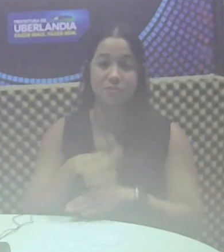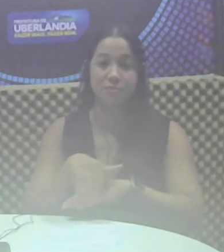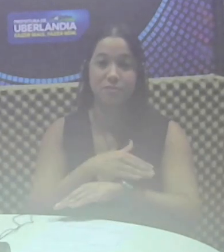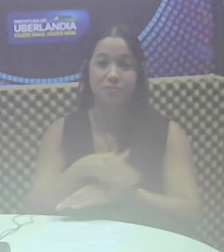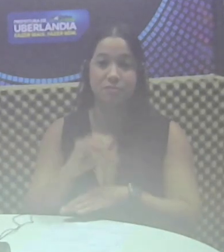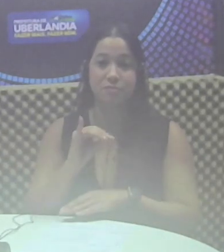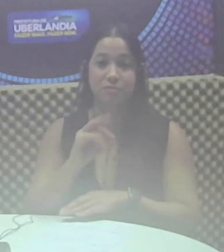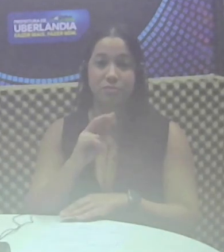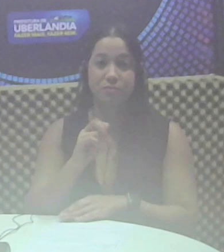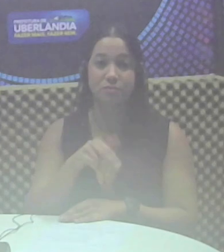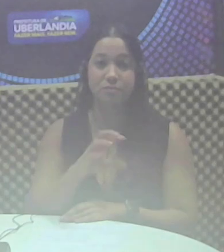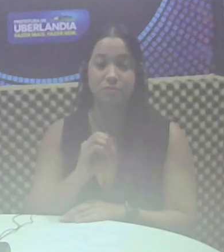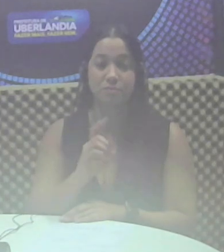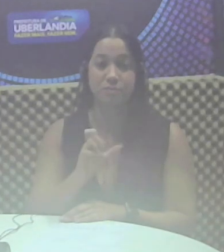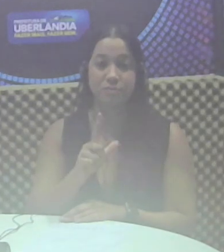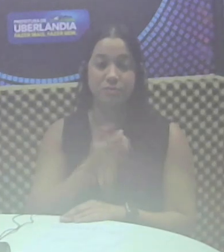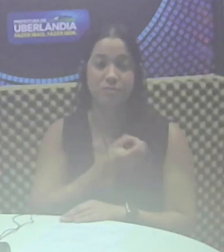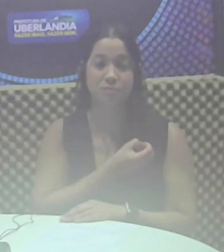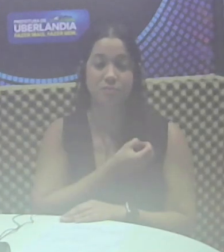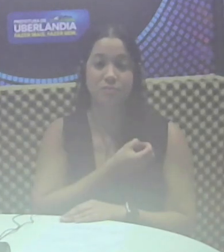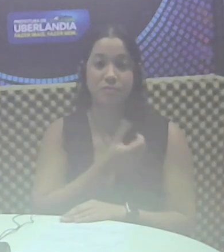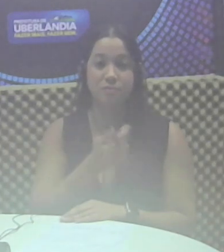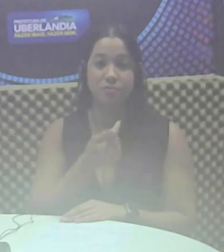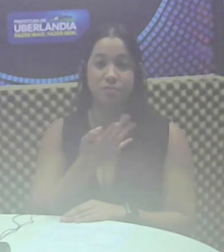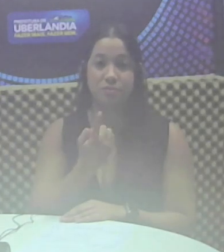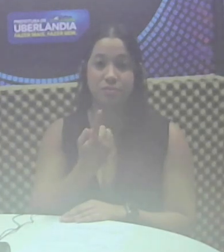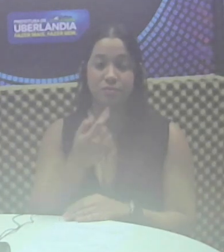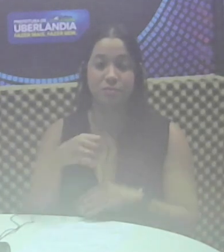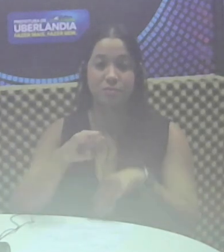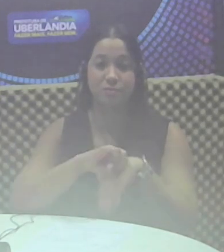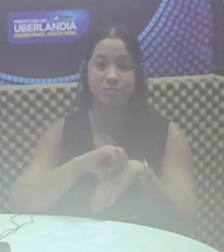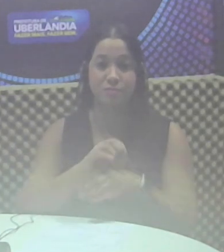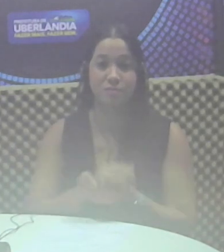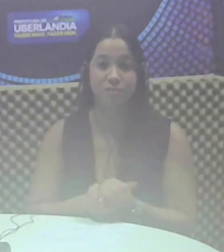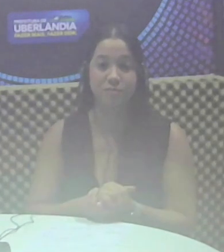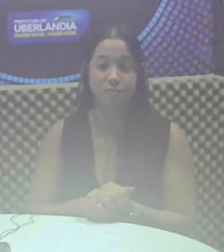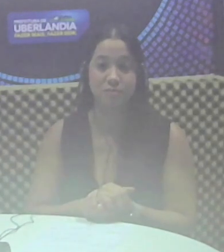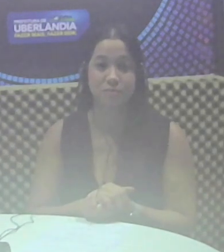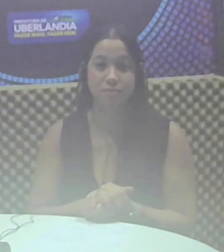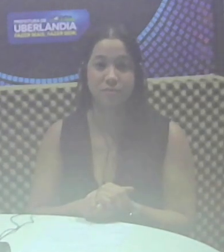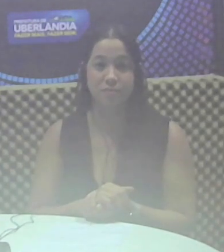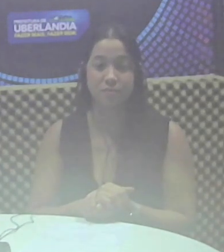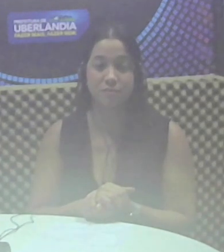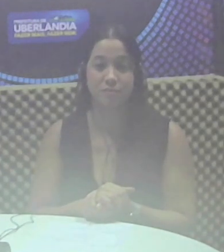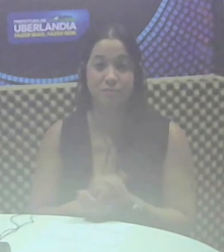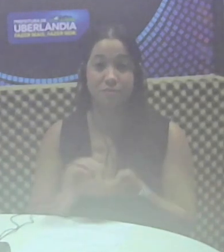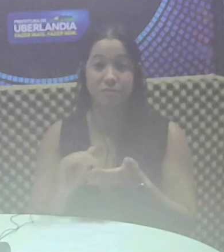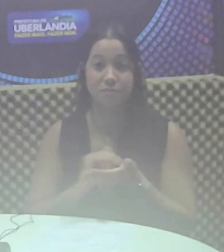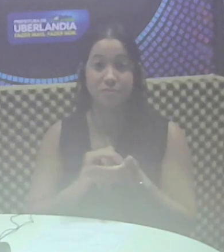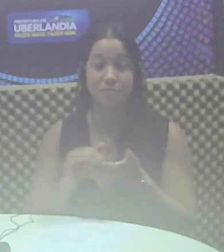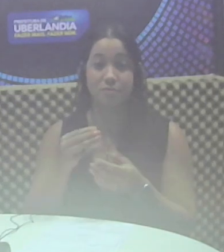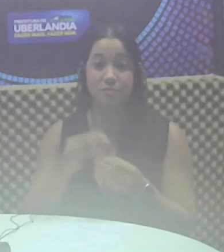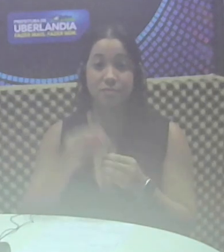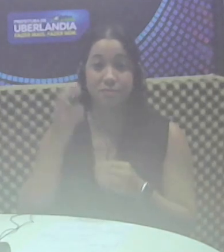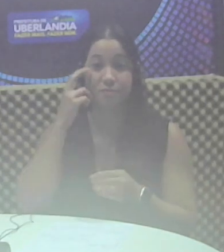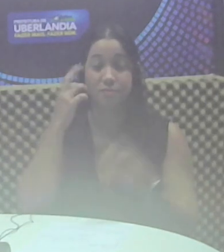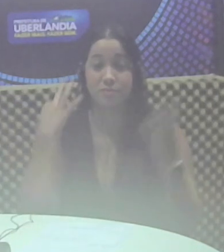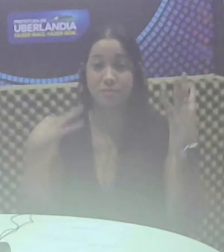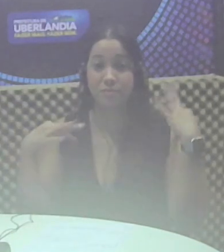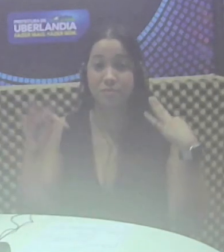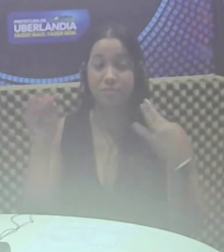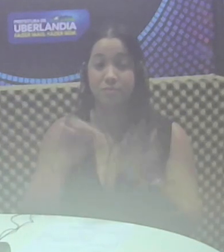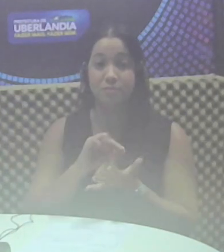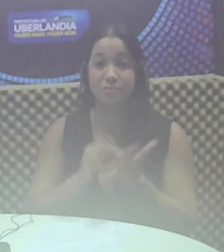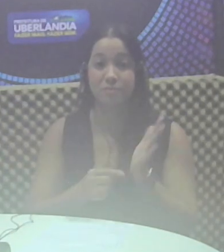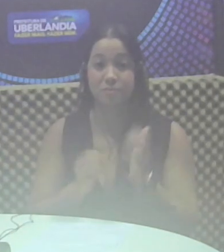Cipriano Del Fávero, número 741, no centro. A Secretaria Municipal de Cultura e Turismo está com